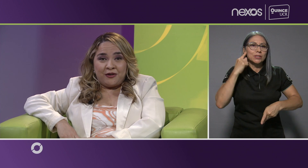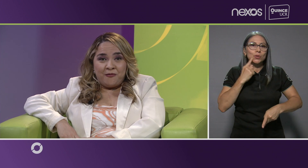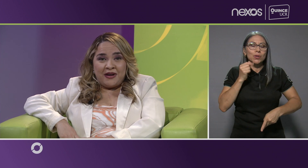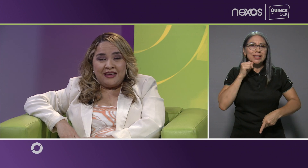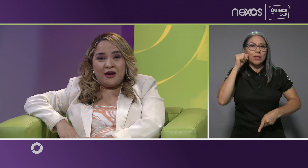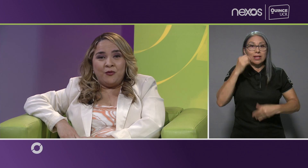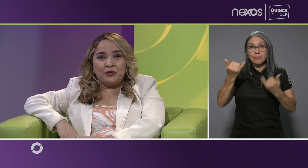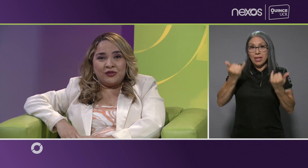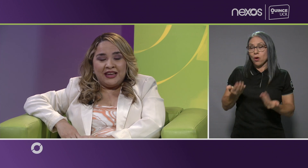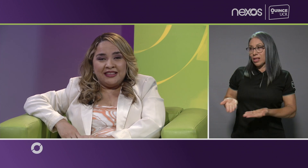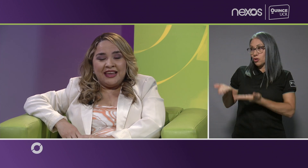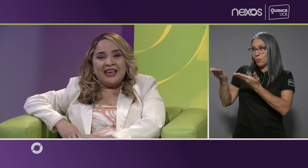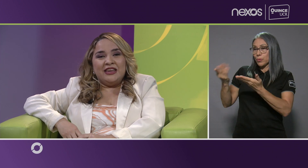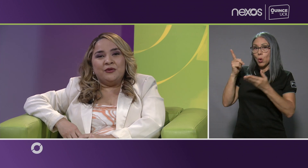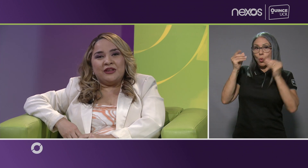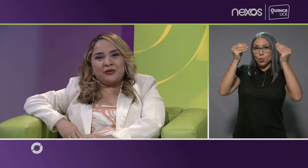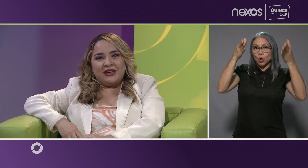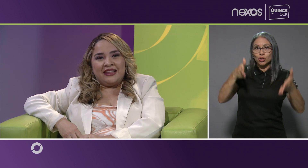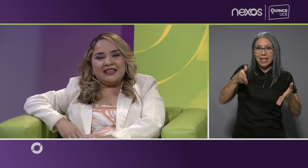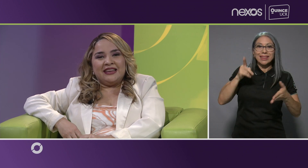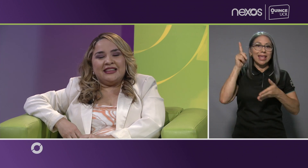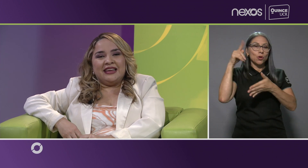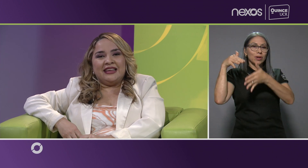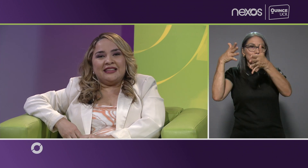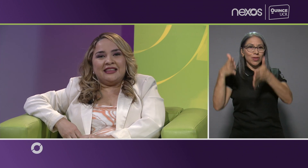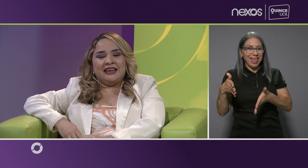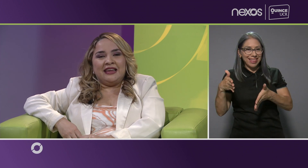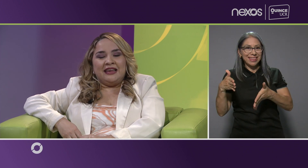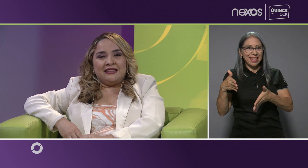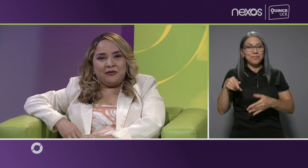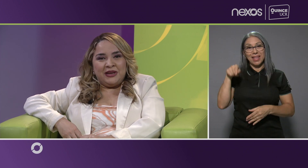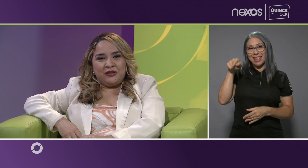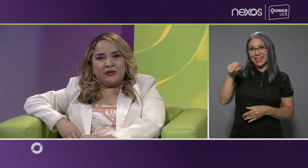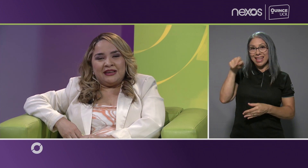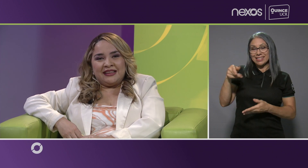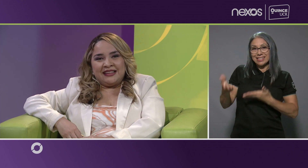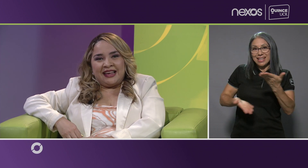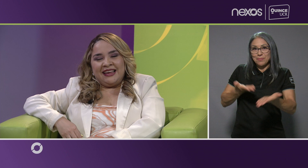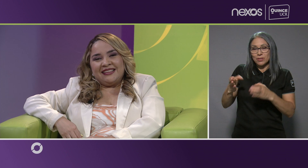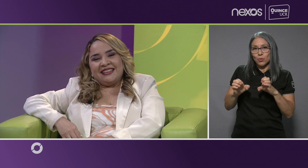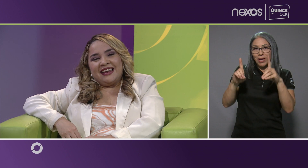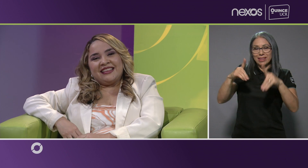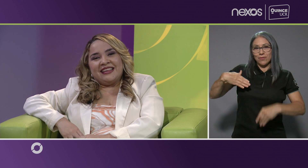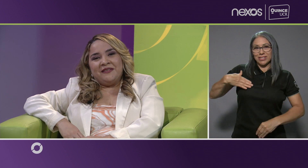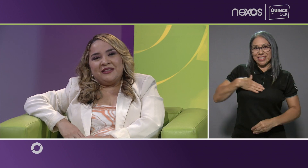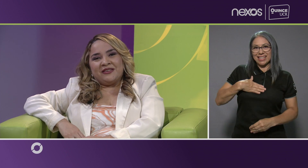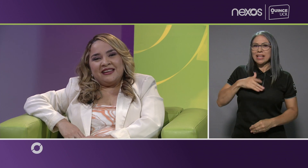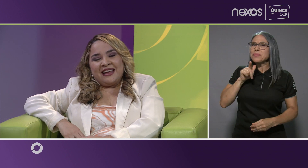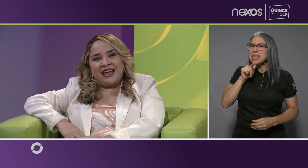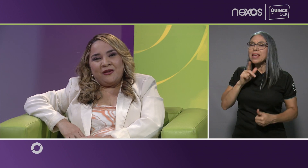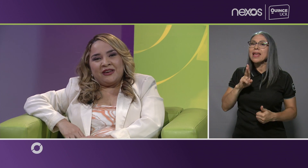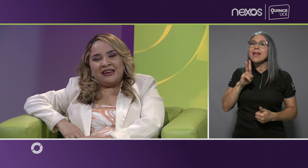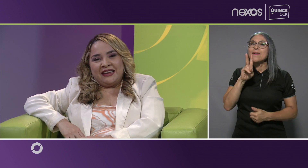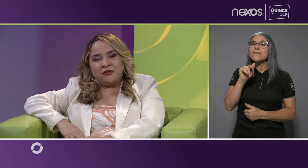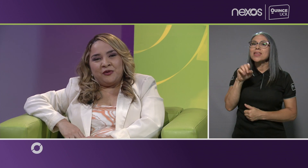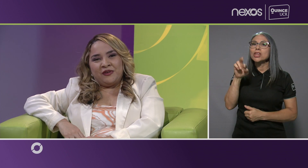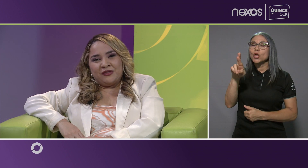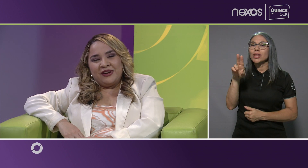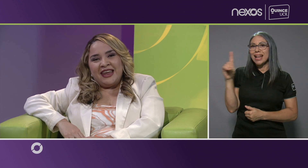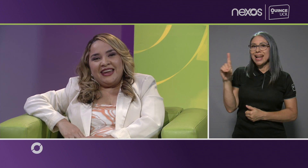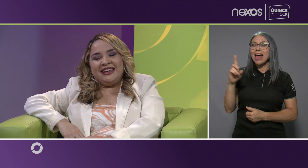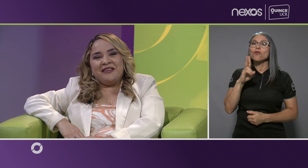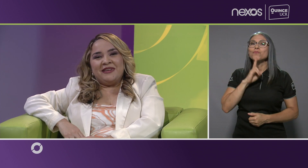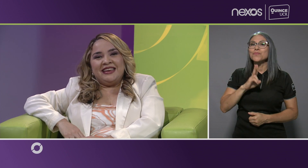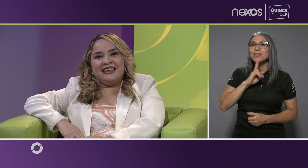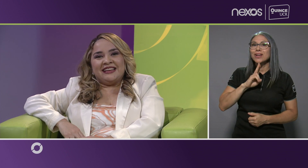justamente nos acompaña un docente y una estudiante de este servicio del CESA. Se trata de Víctor Delgado, quien es